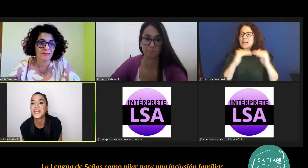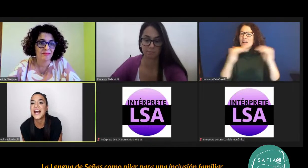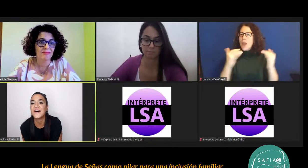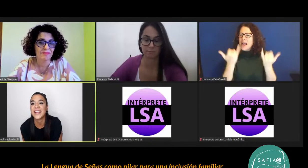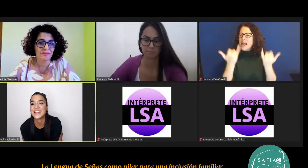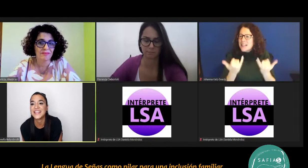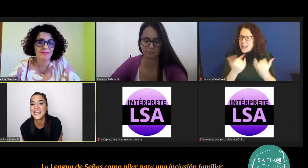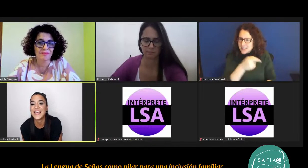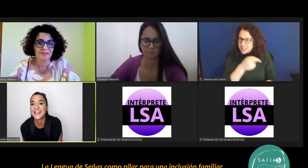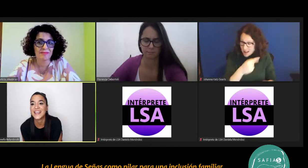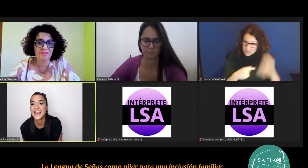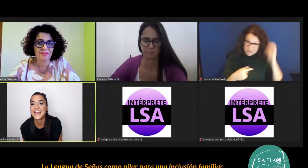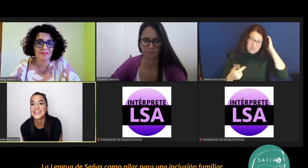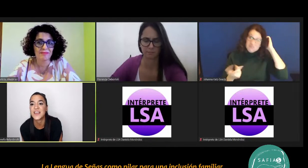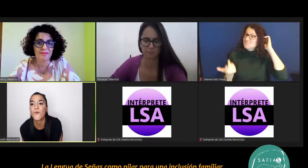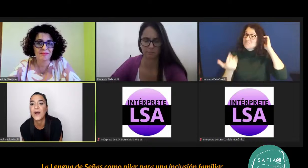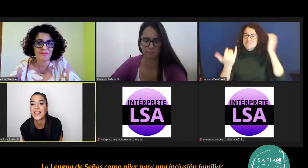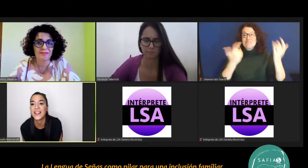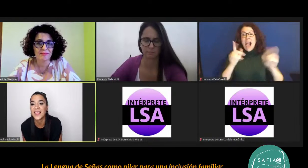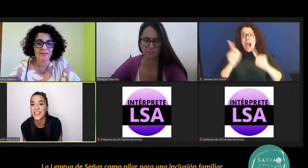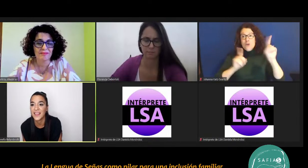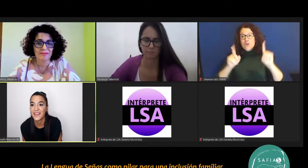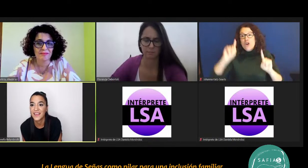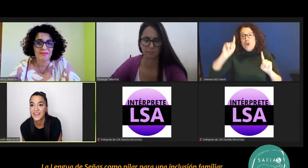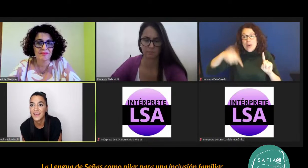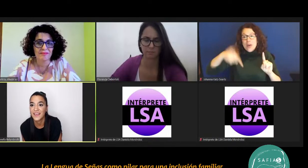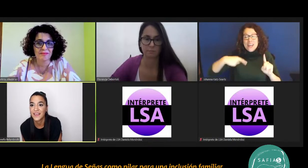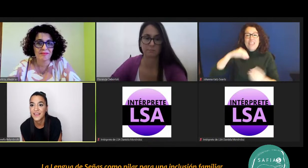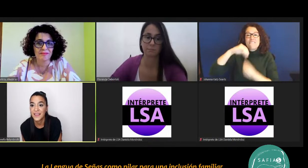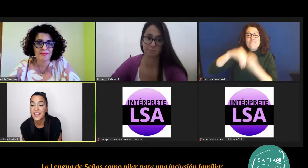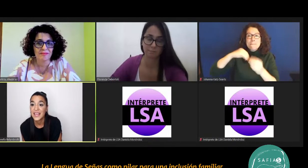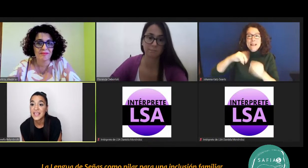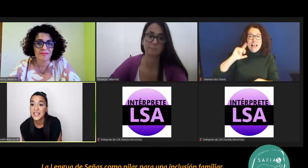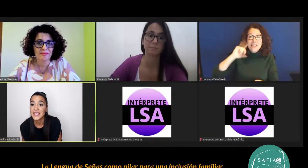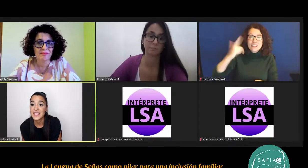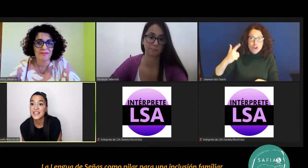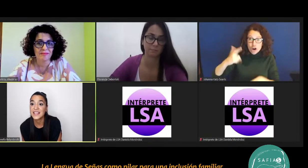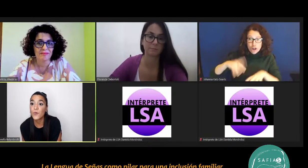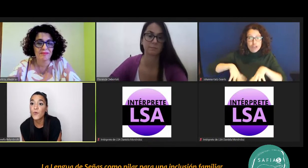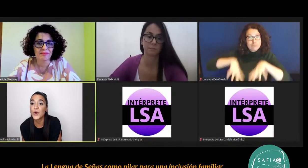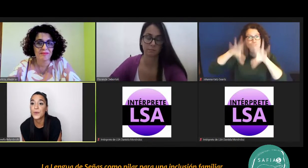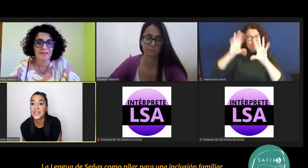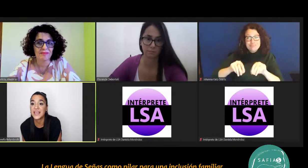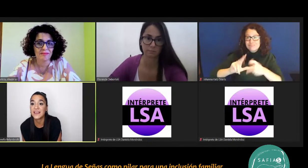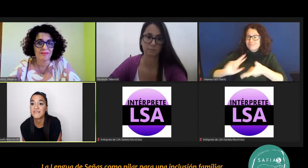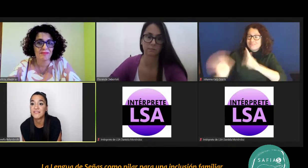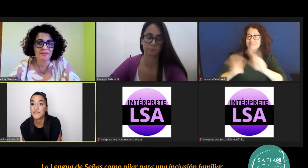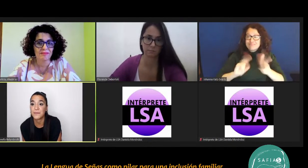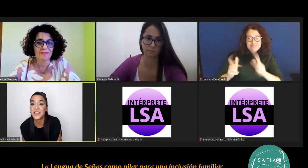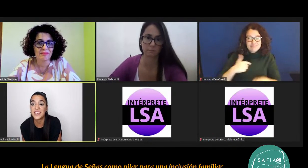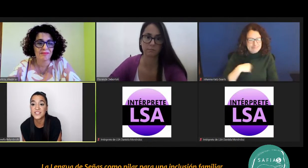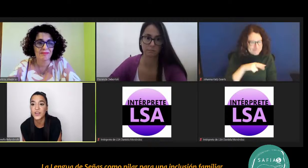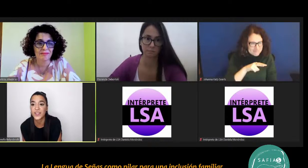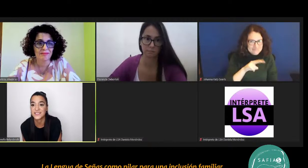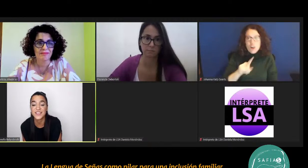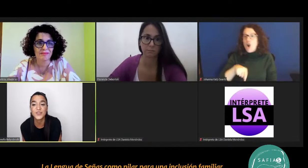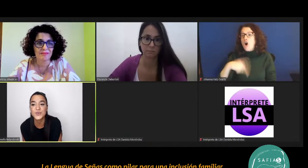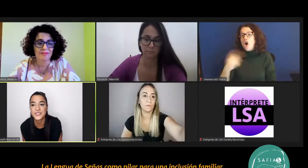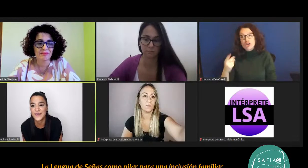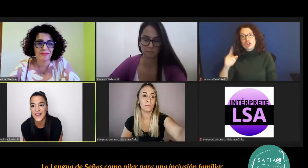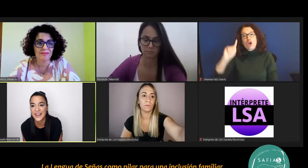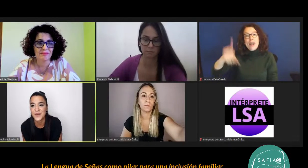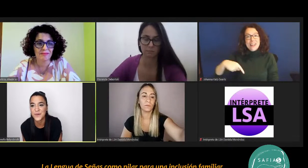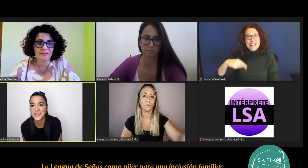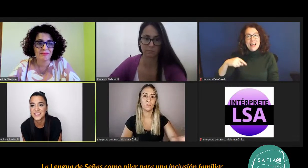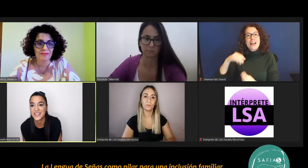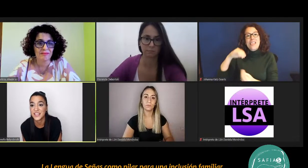cómo llegaban a tener esa igualdad. Y algunos venían de familias sordas, y